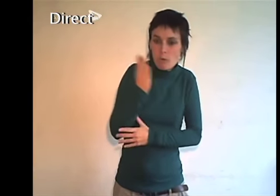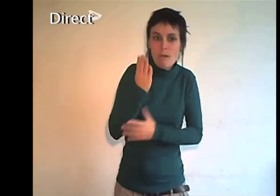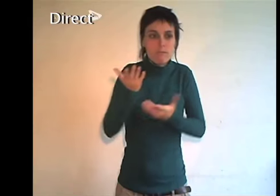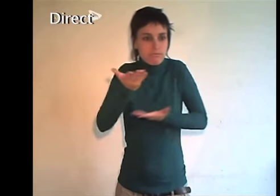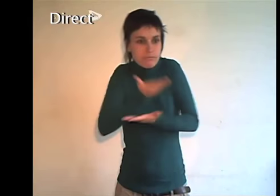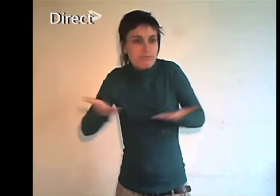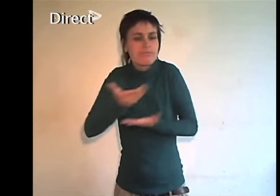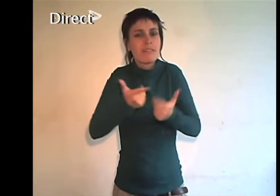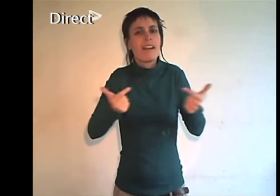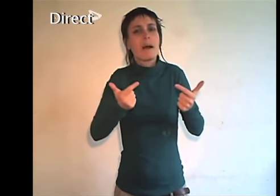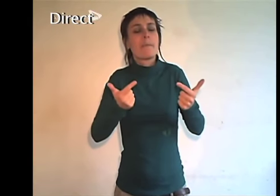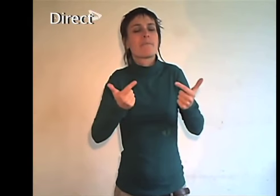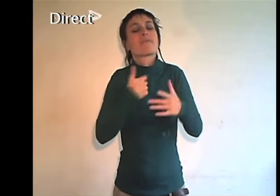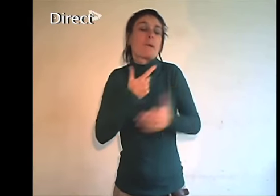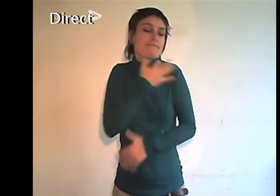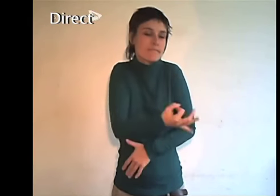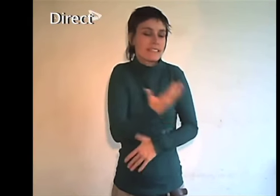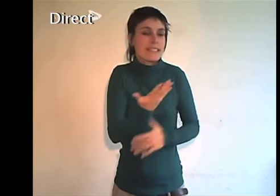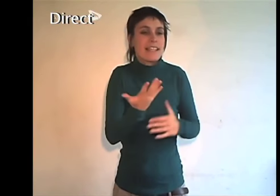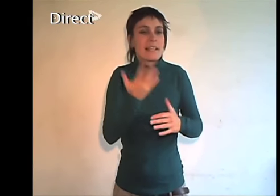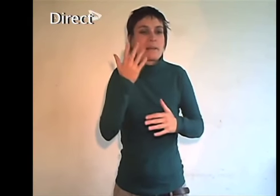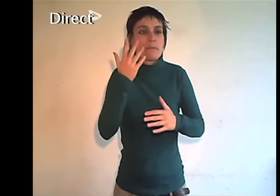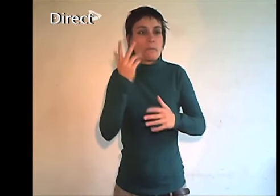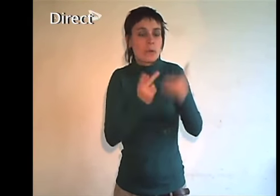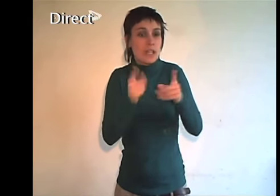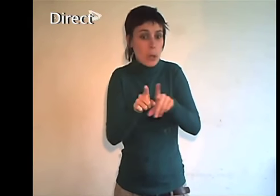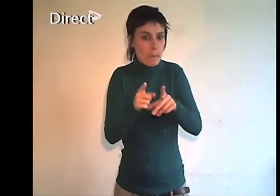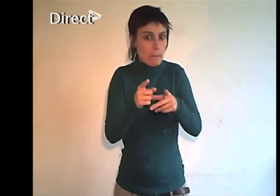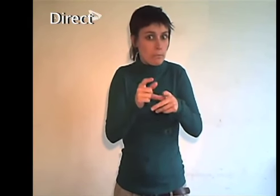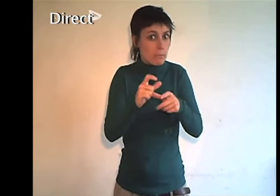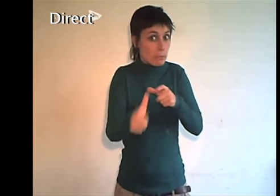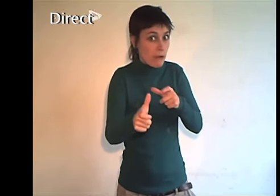nous dites là. C'est la raison de votre présence. Je dis ça, c'est peut-être pour introduire...